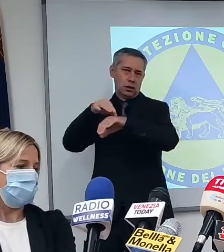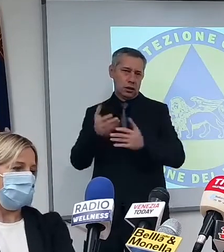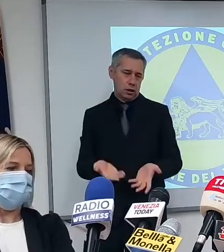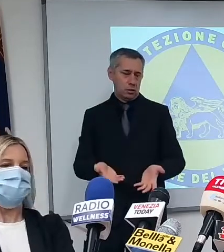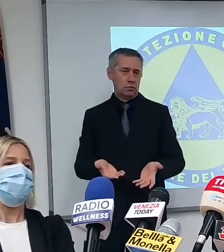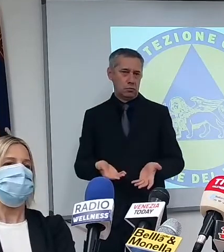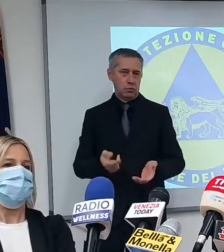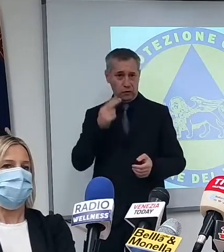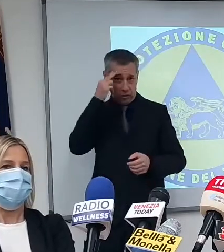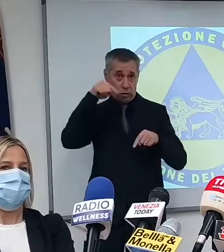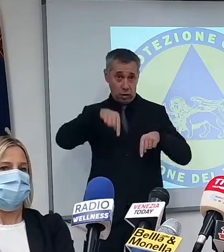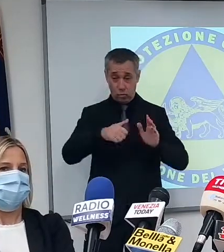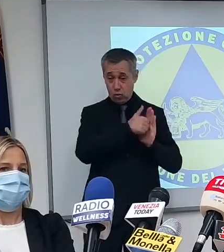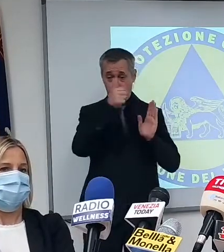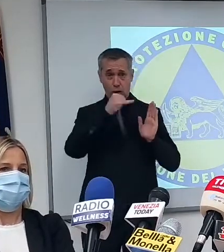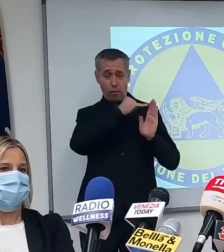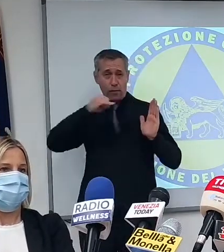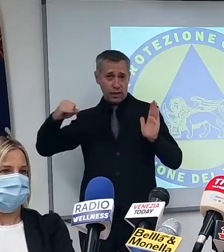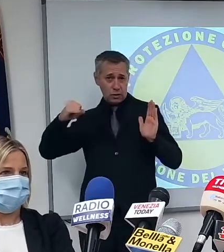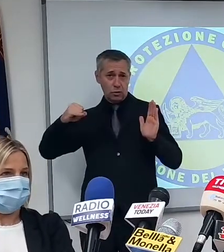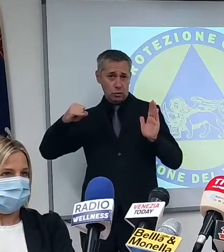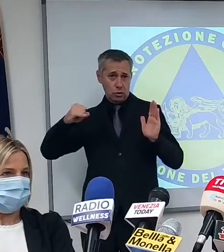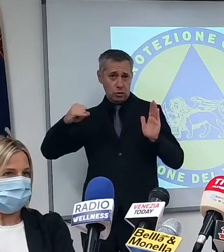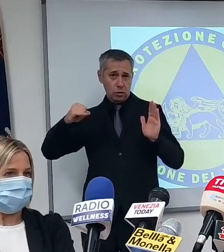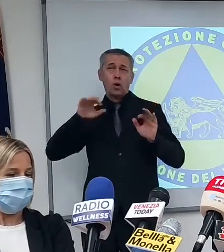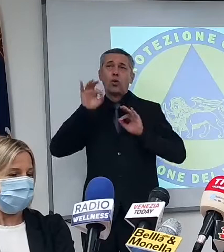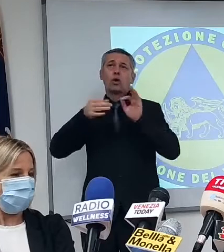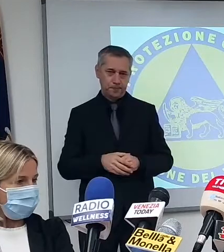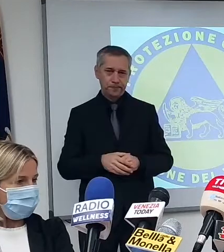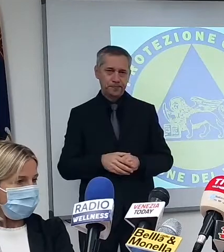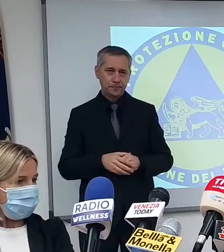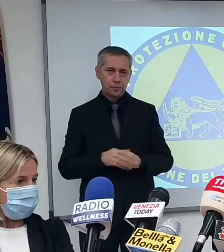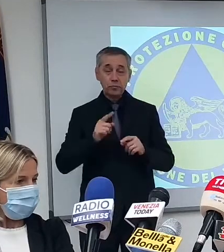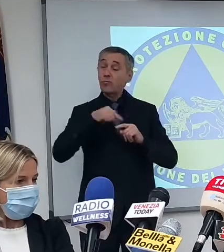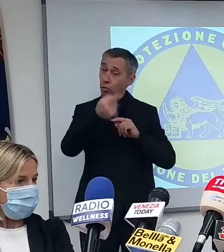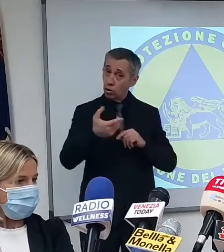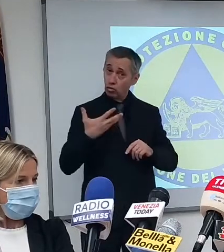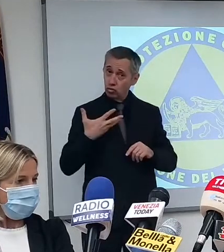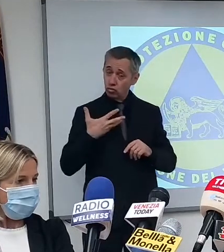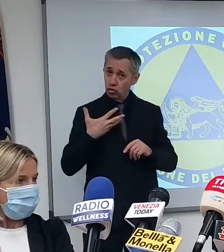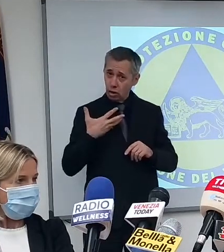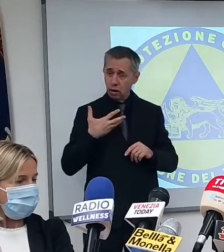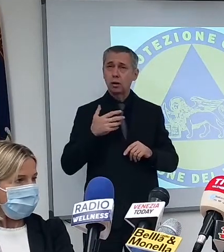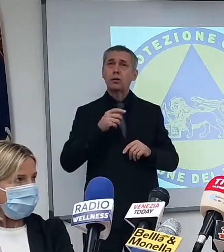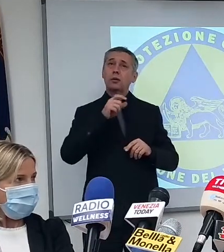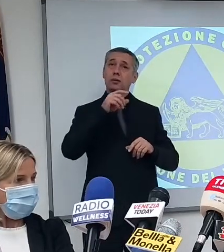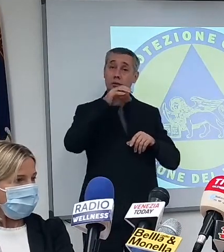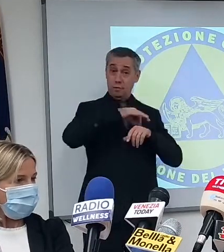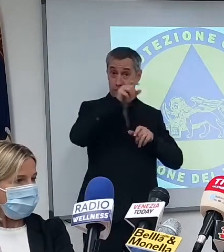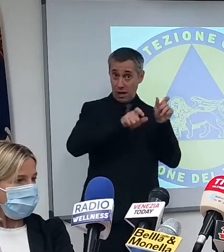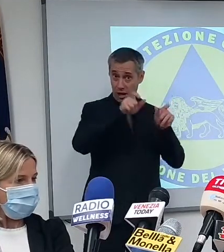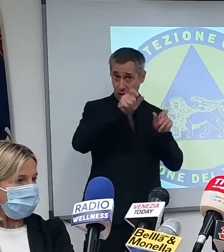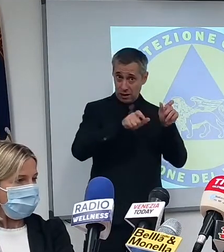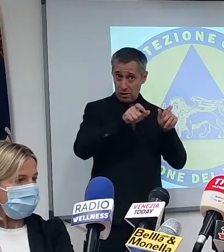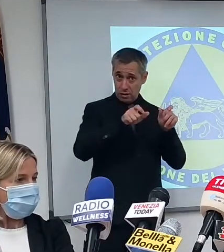ricordiamo, purtroppo in questo anno e mezzo abbiamo in parte trascurato per ovvi motivi. Ci sono invece dei pazienti che, come è stato